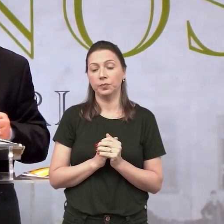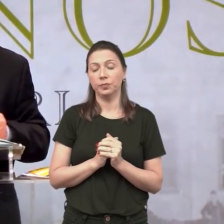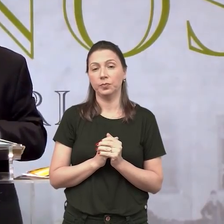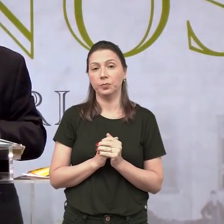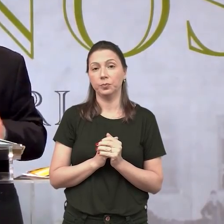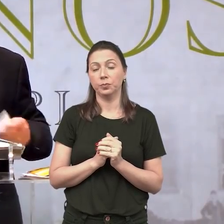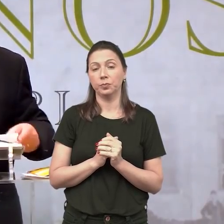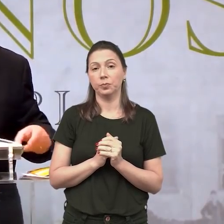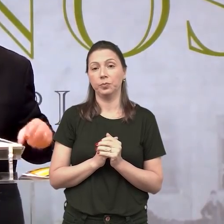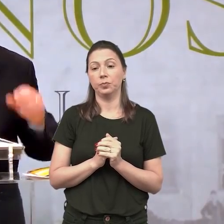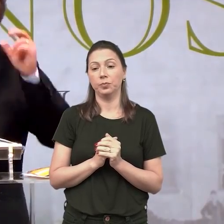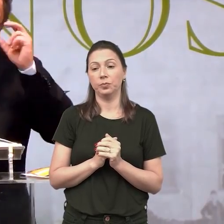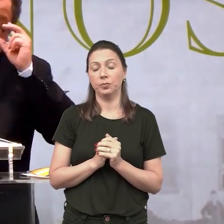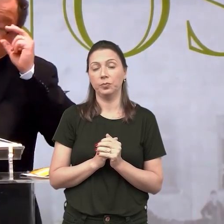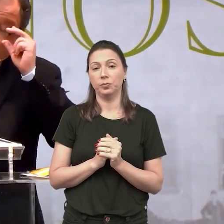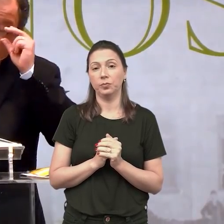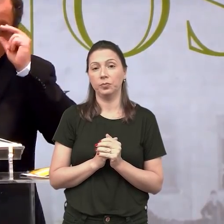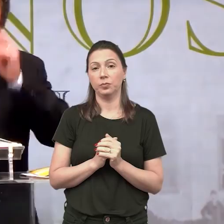29.